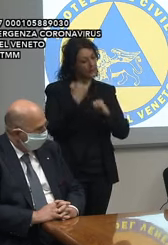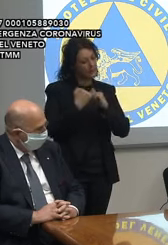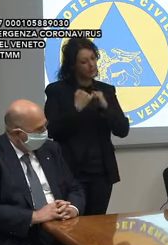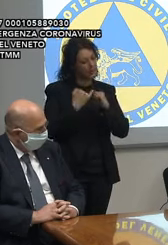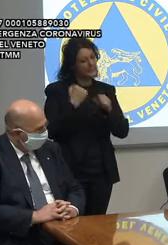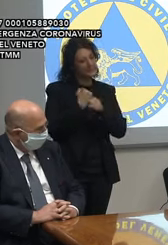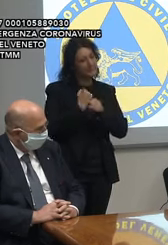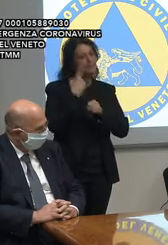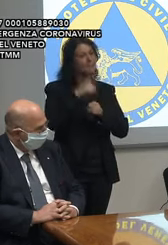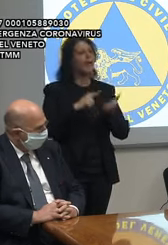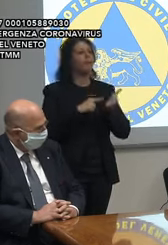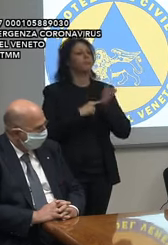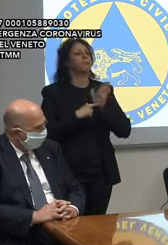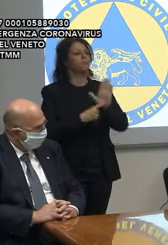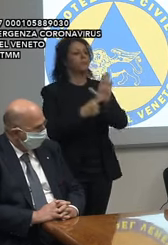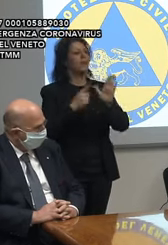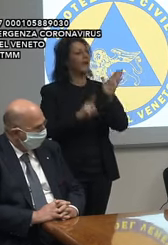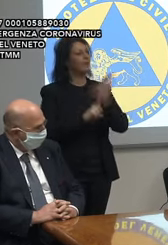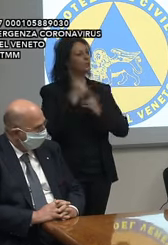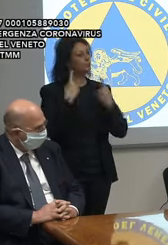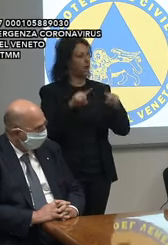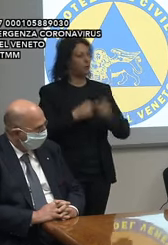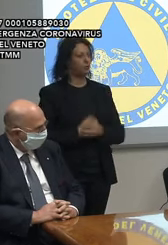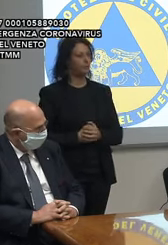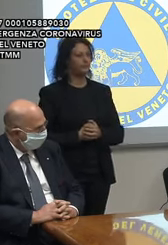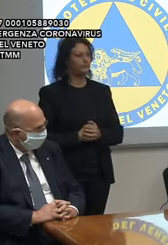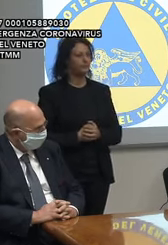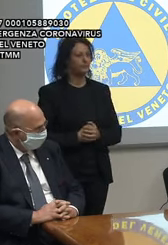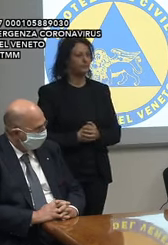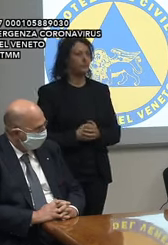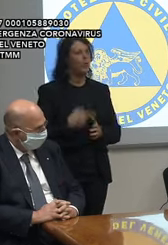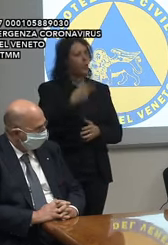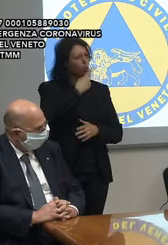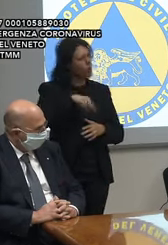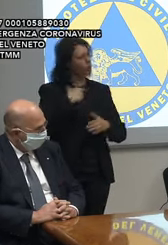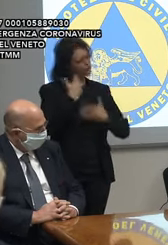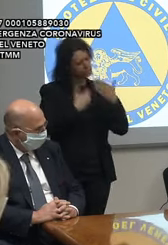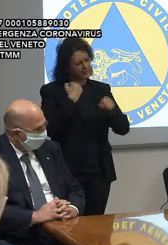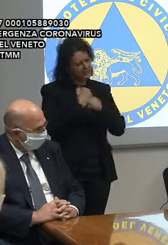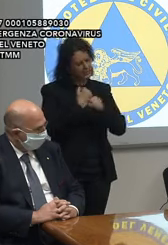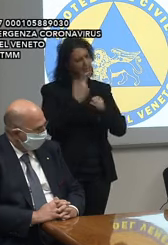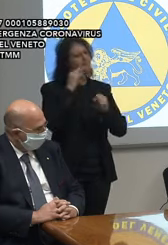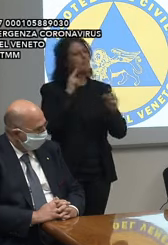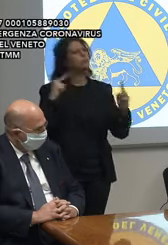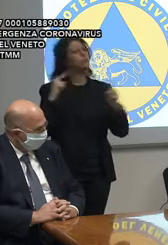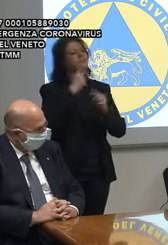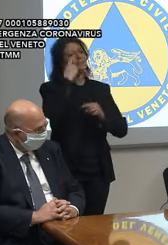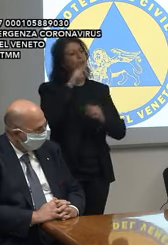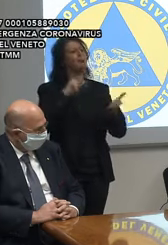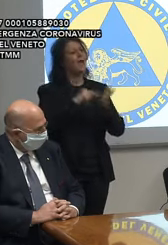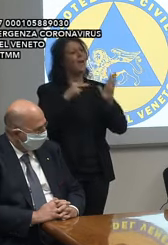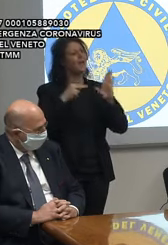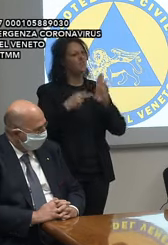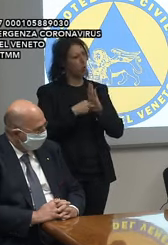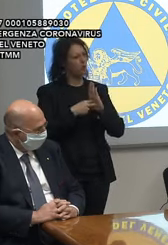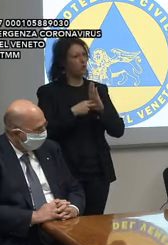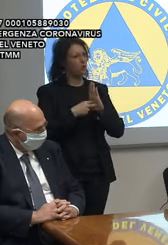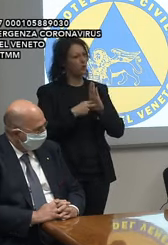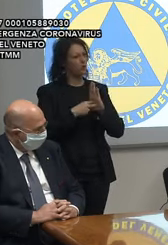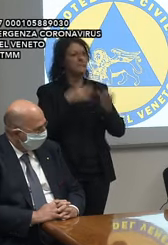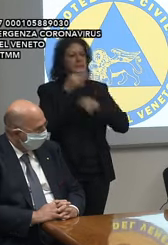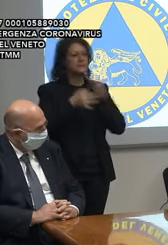risultato. Noi continueremo a lavorare sotto l'aspetto tecnico, questo. Per cui ci sarà sempre la